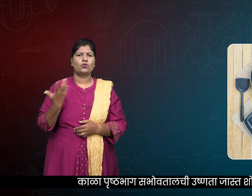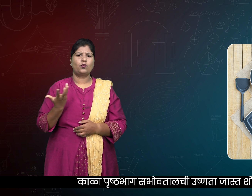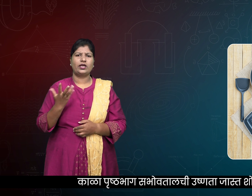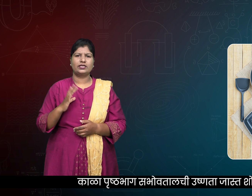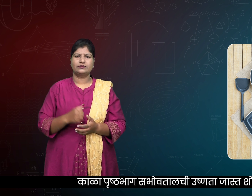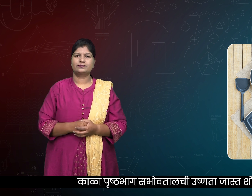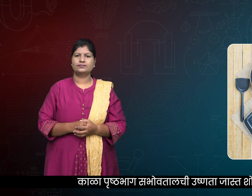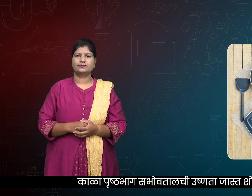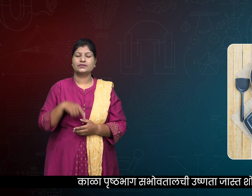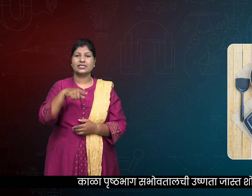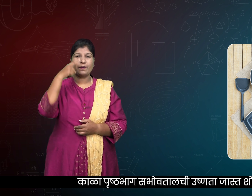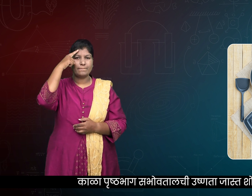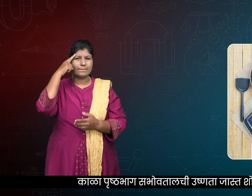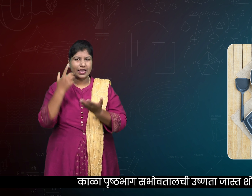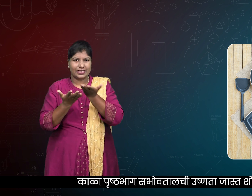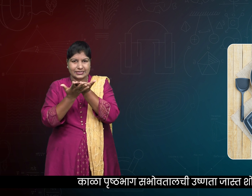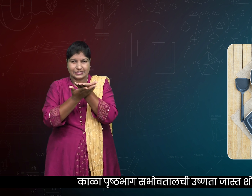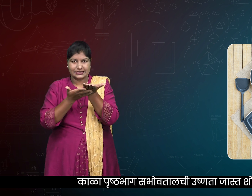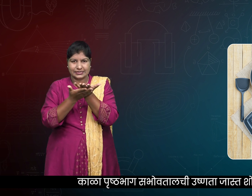काळा पृष्ठभाग सभोवतालची उष्णता जास्त शोषून घेतो.